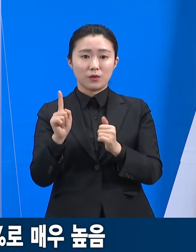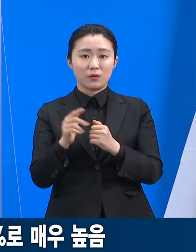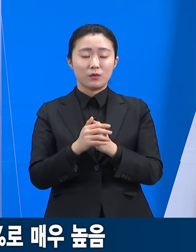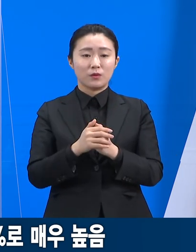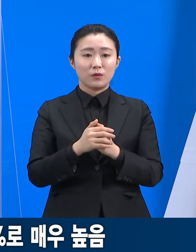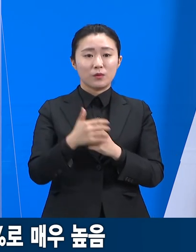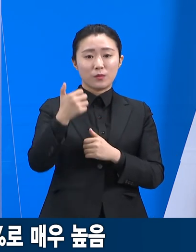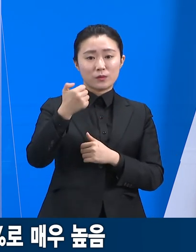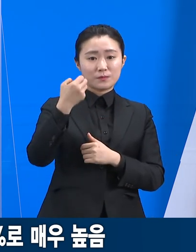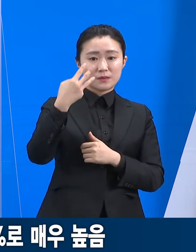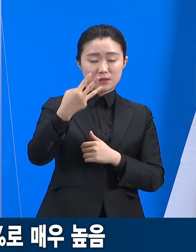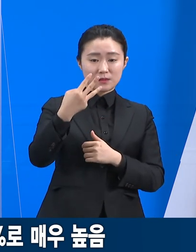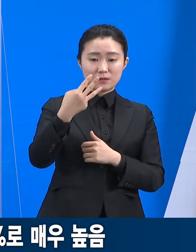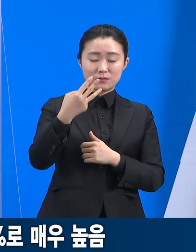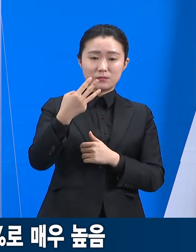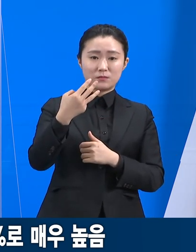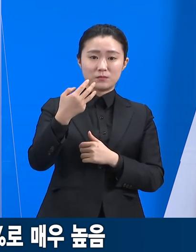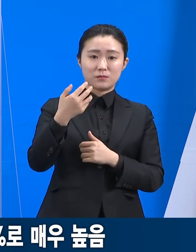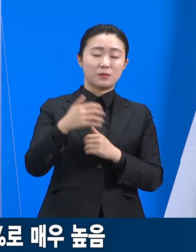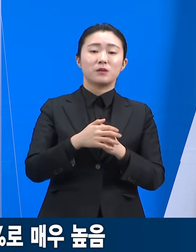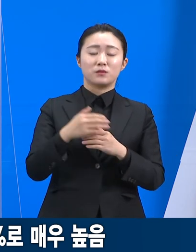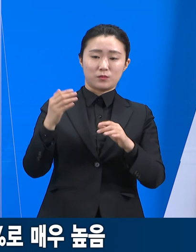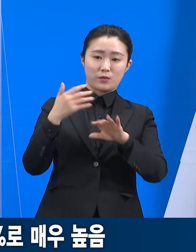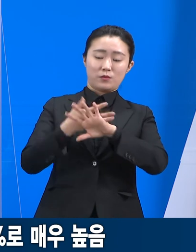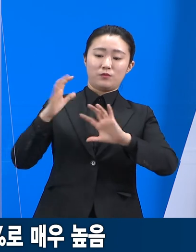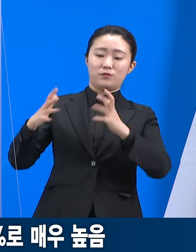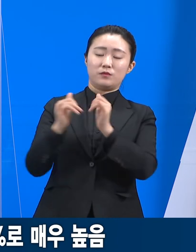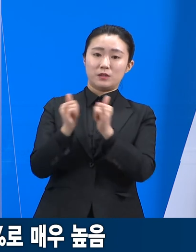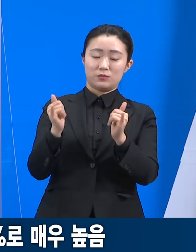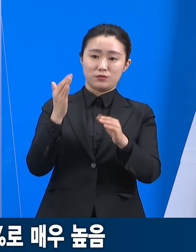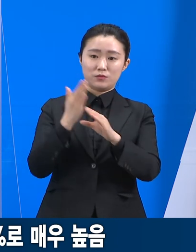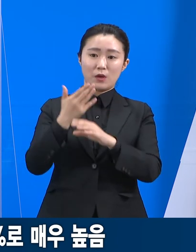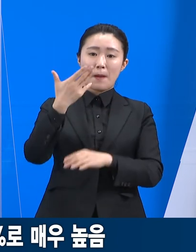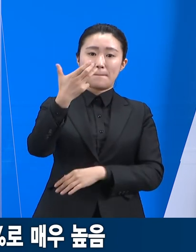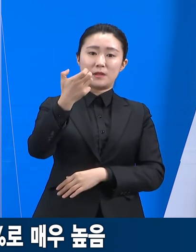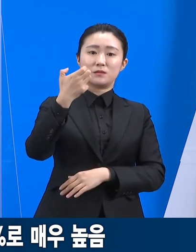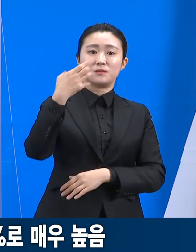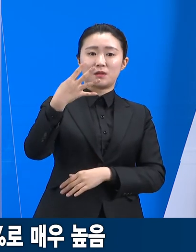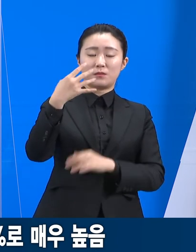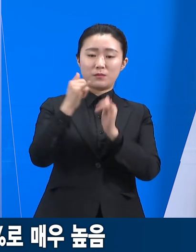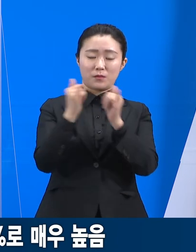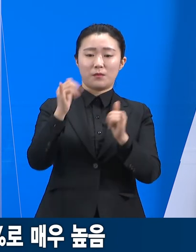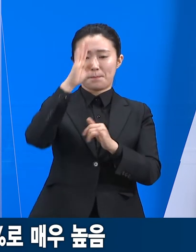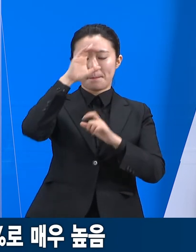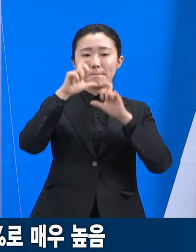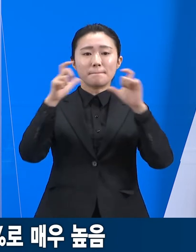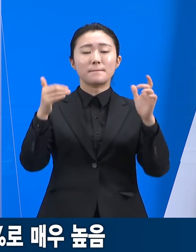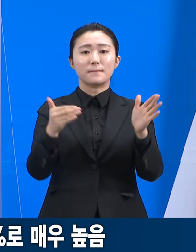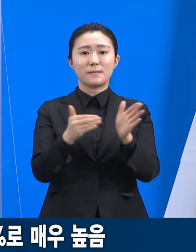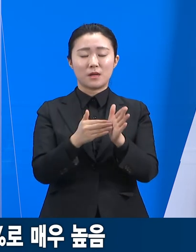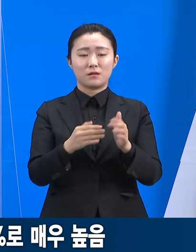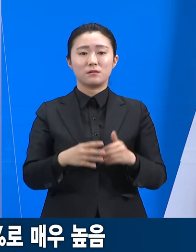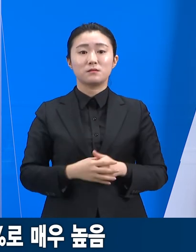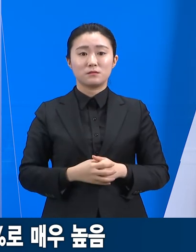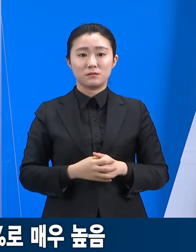84명이 양성 진단되었습니다. 외국인 검사자의 28일 접수분 검체